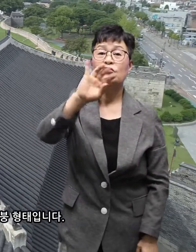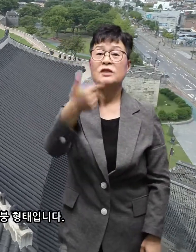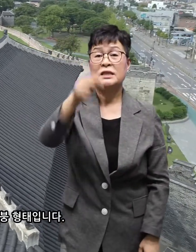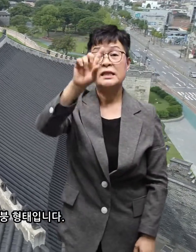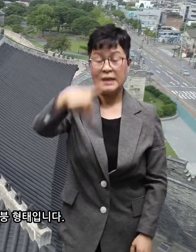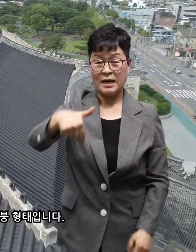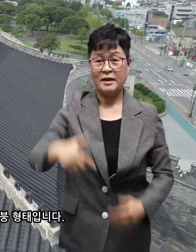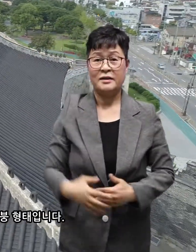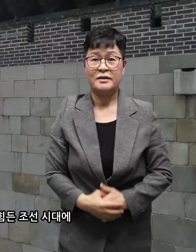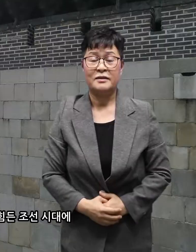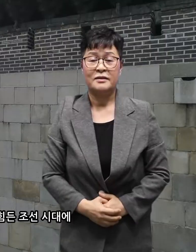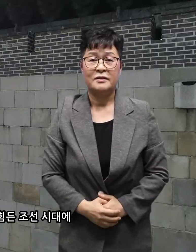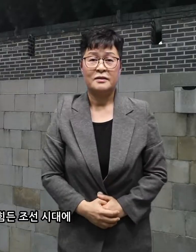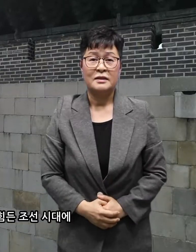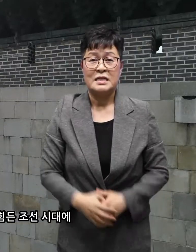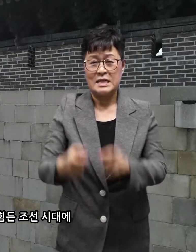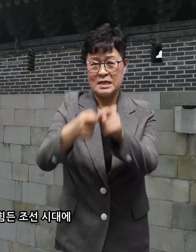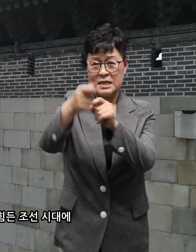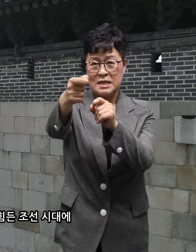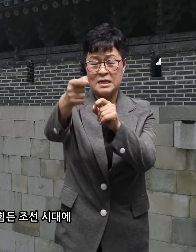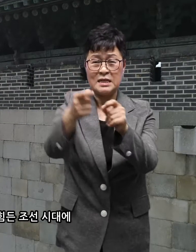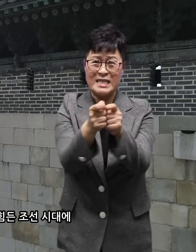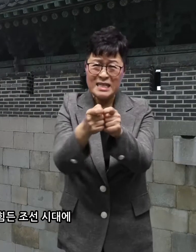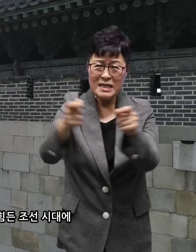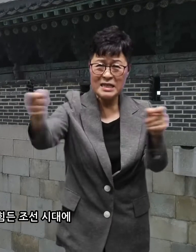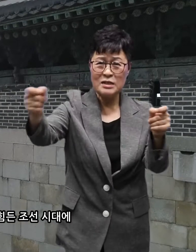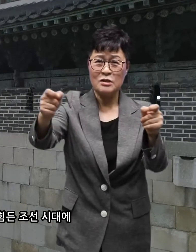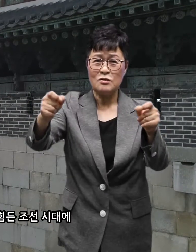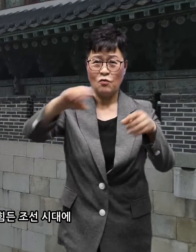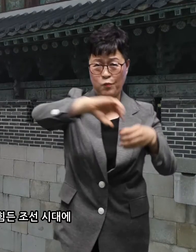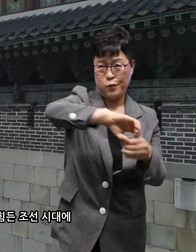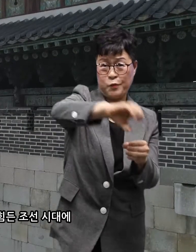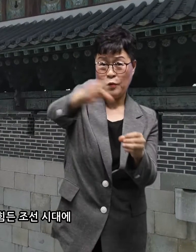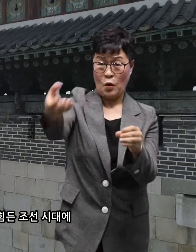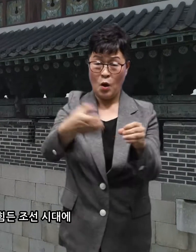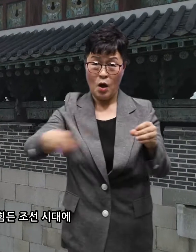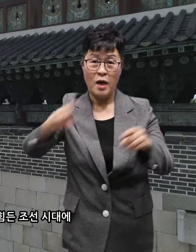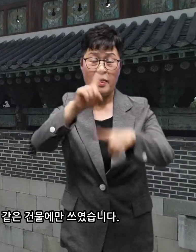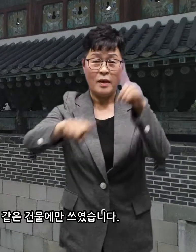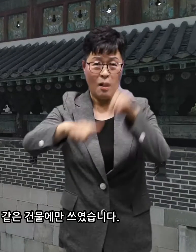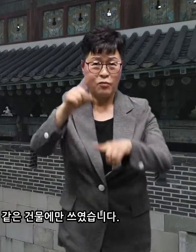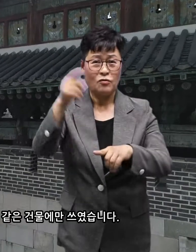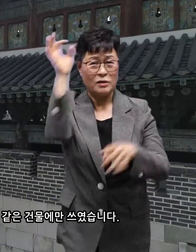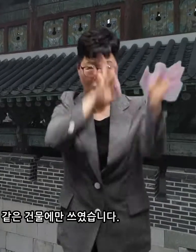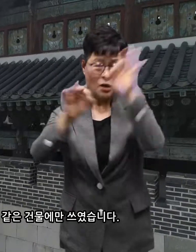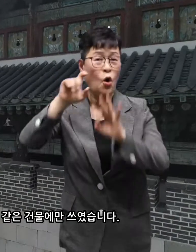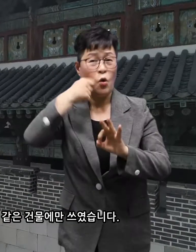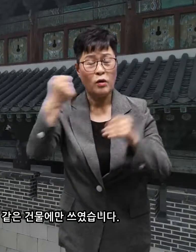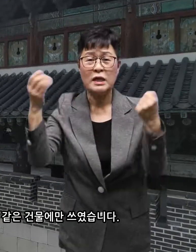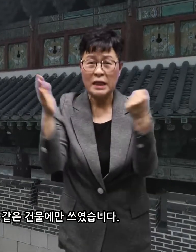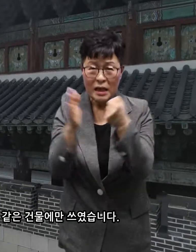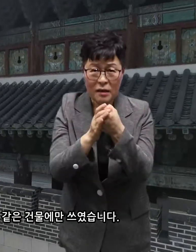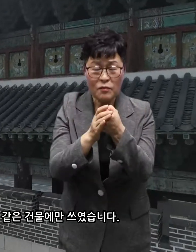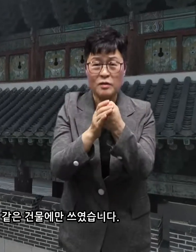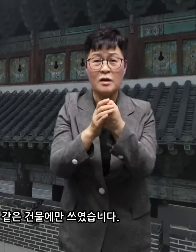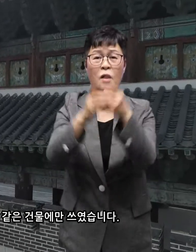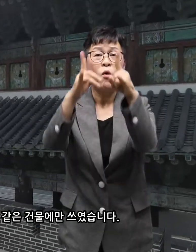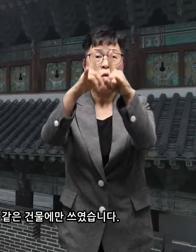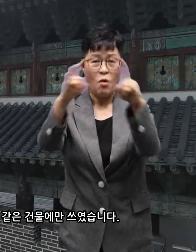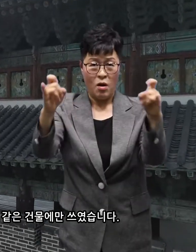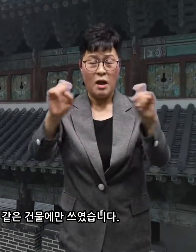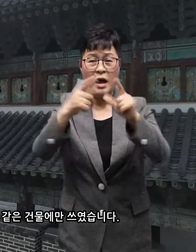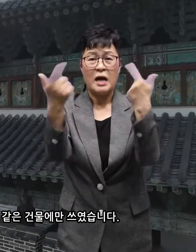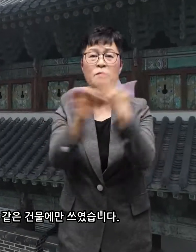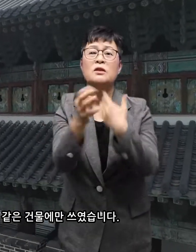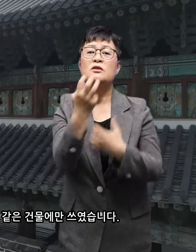형태입니다. 길고 휘어진 목재를 구하기 힘든 조선시대에 우진각 지붕은 궁궐이나